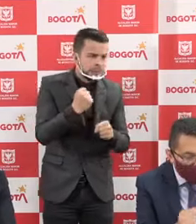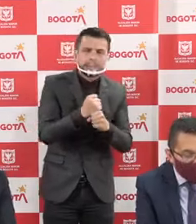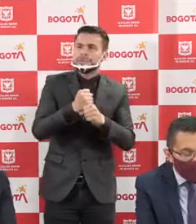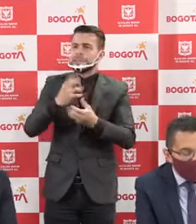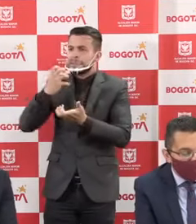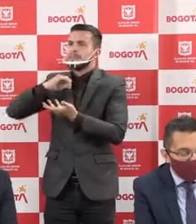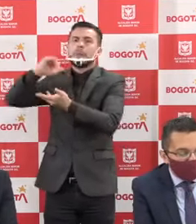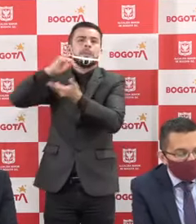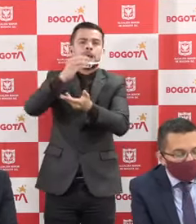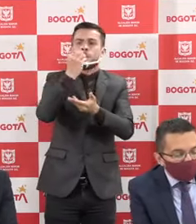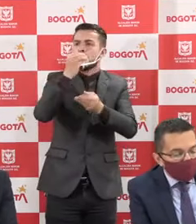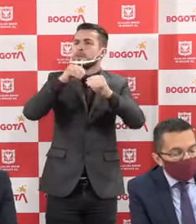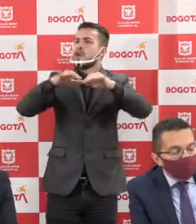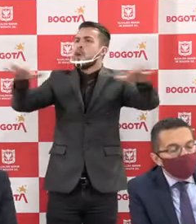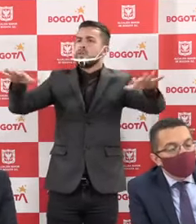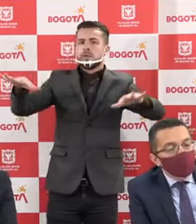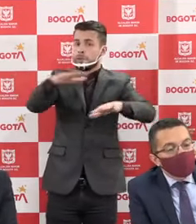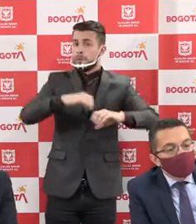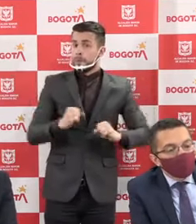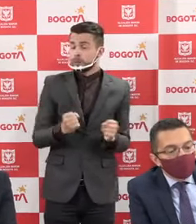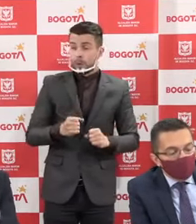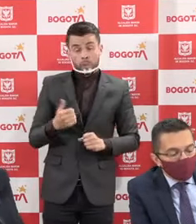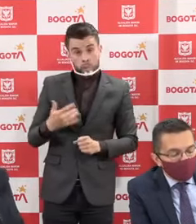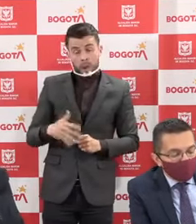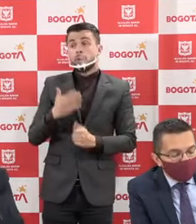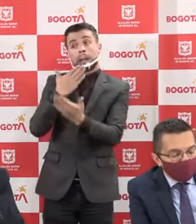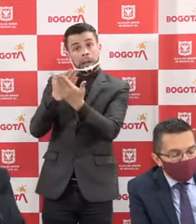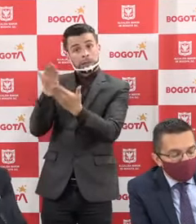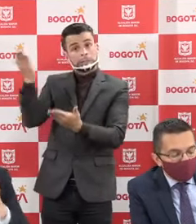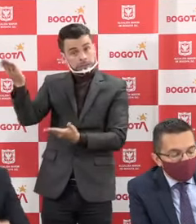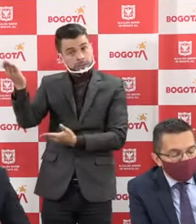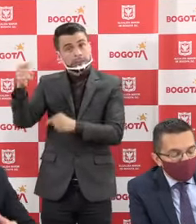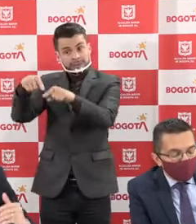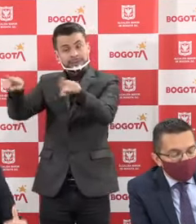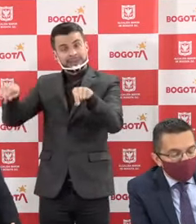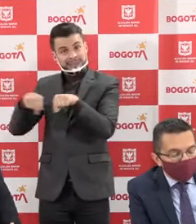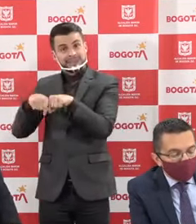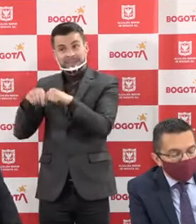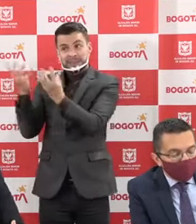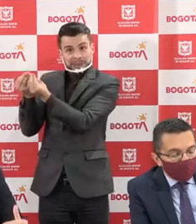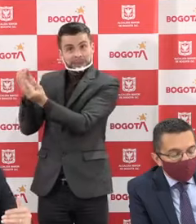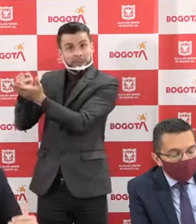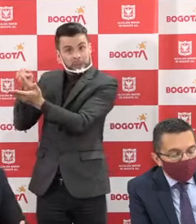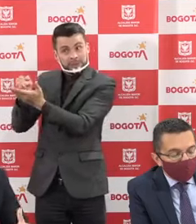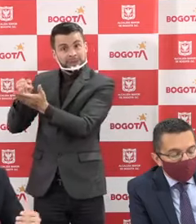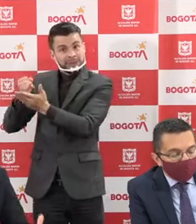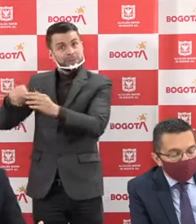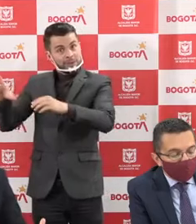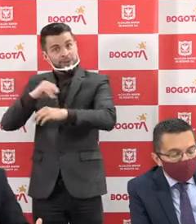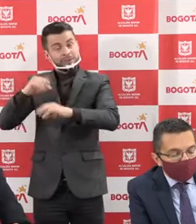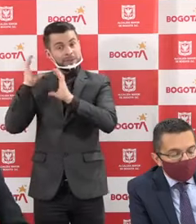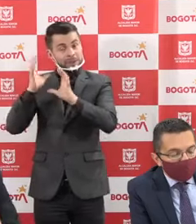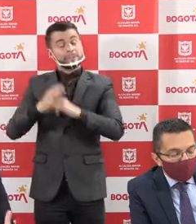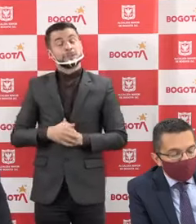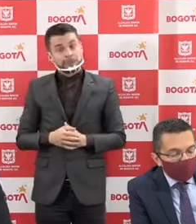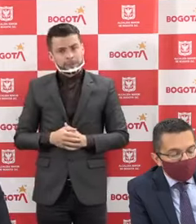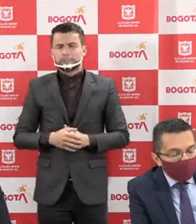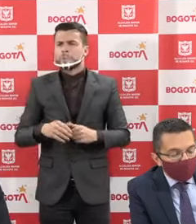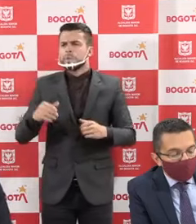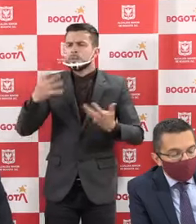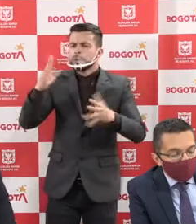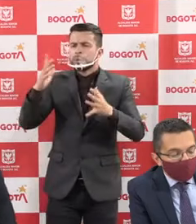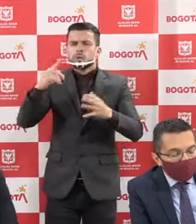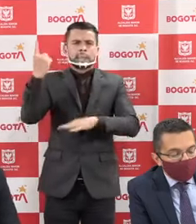ellos y han logrado también reinventarse en medio esta pandemia garantizando que el número de toneladas de carga que son alrededor de unas